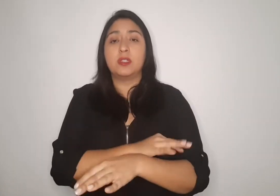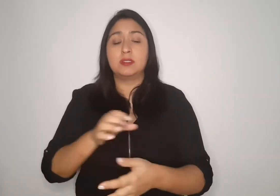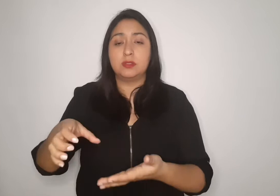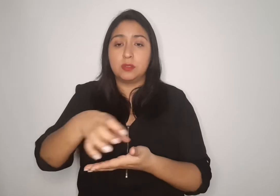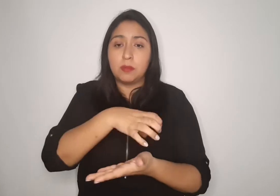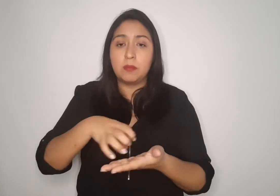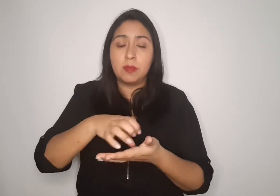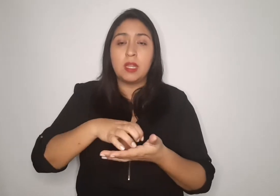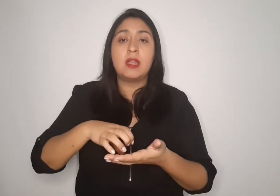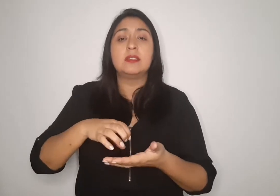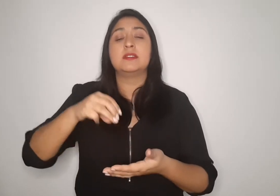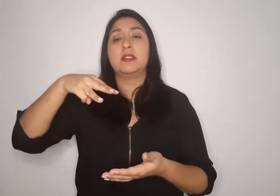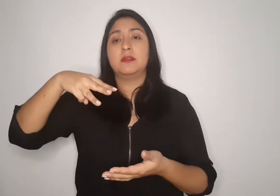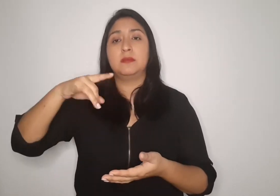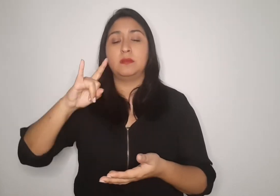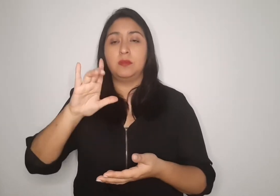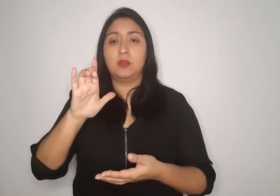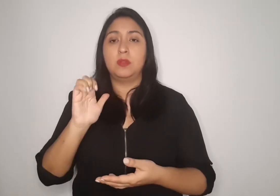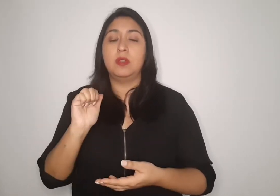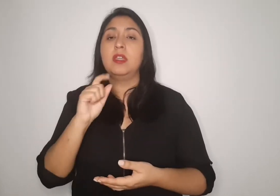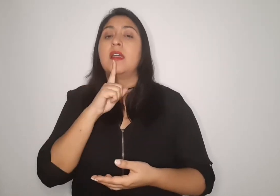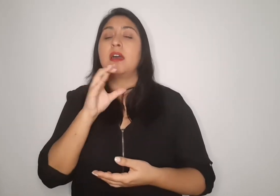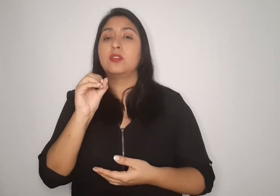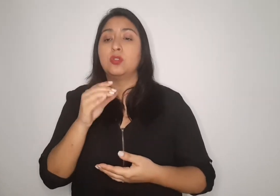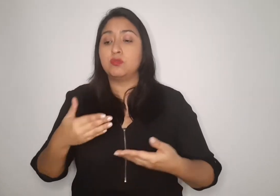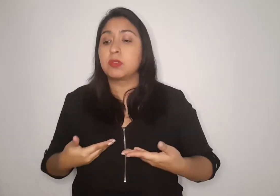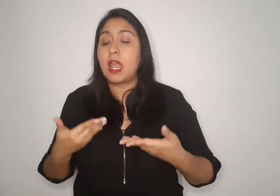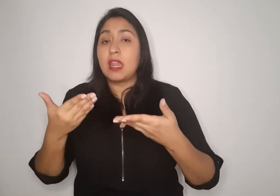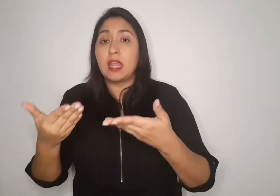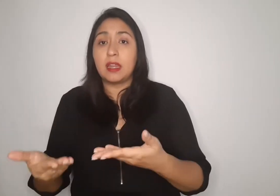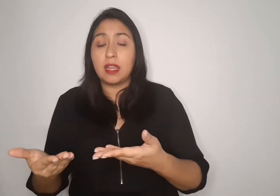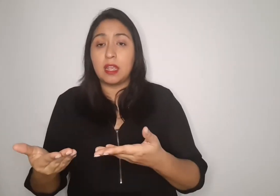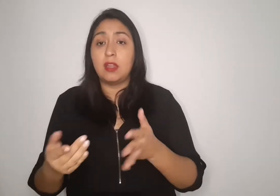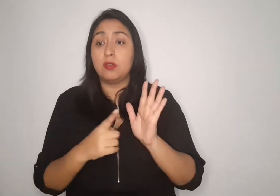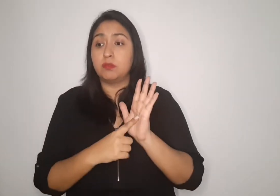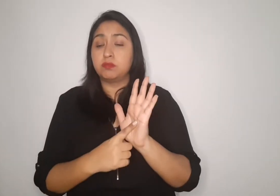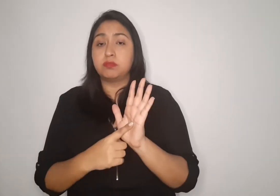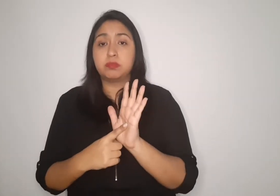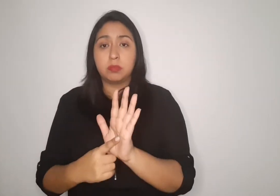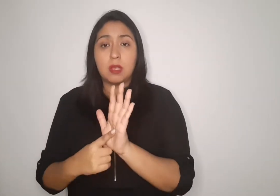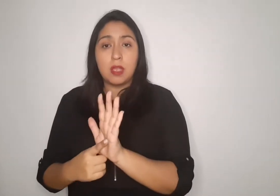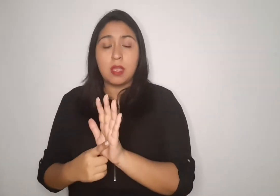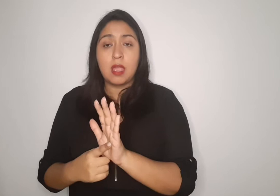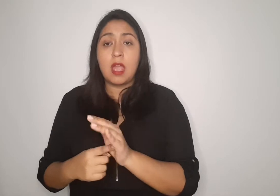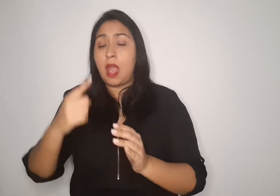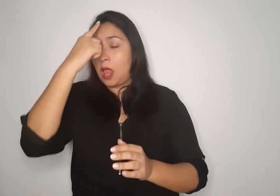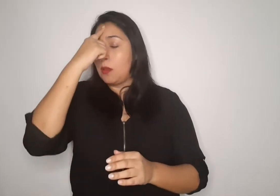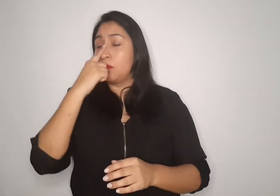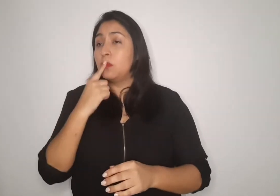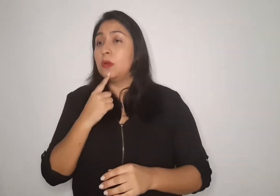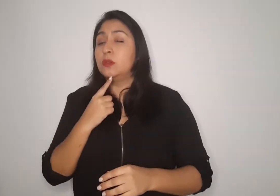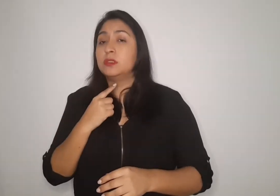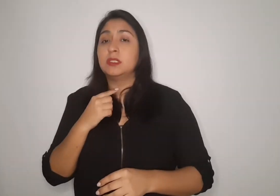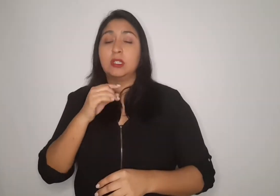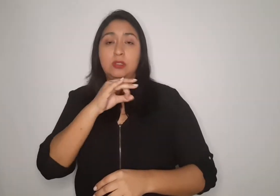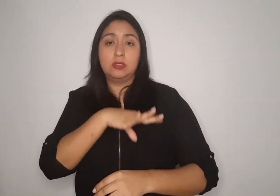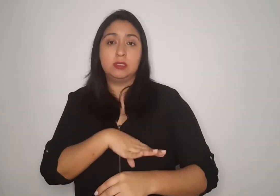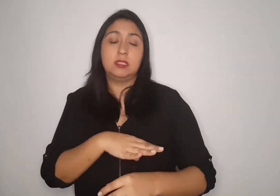importante colección al Museo Chileno de Arte Precolombino, el cual trasladó parte de esta a sus depósitos. Así